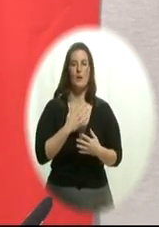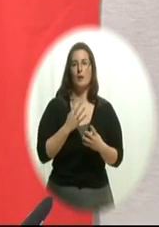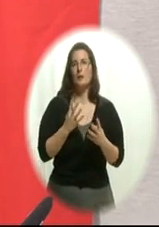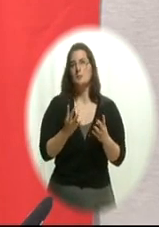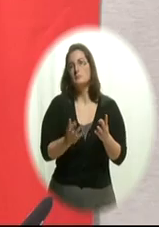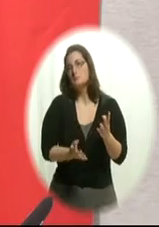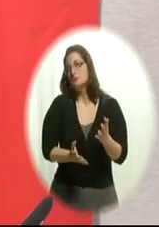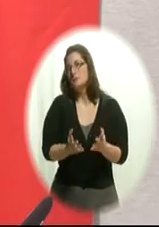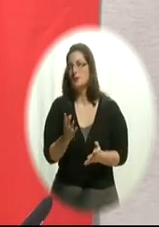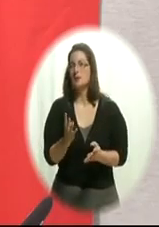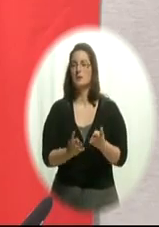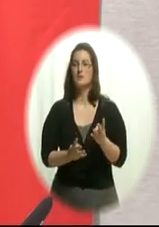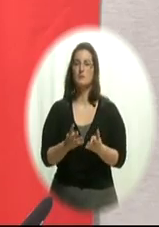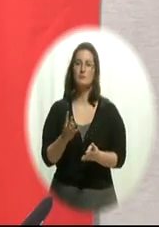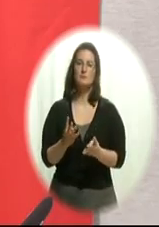penser